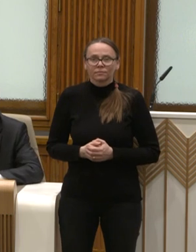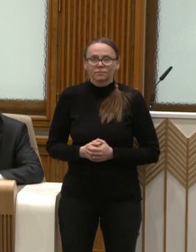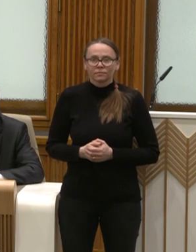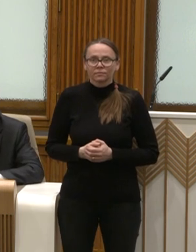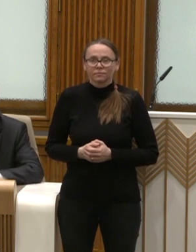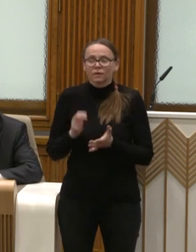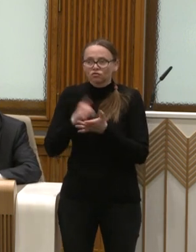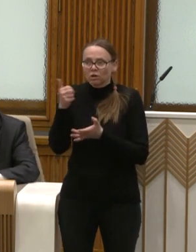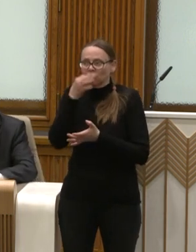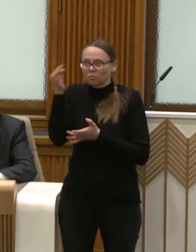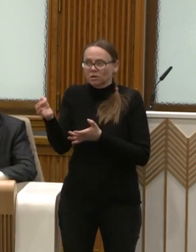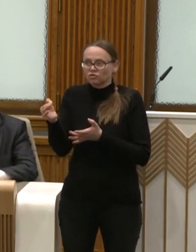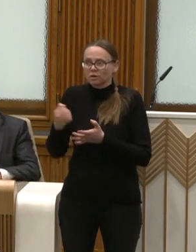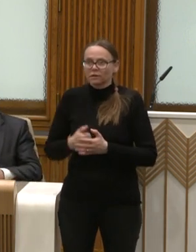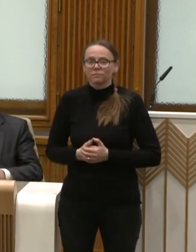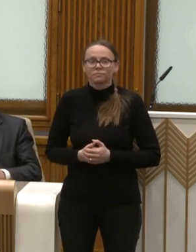Še eno vprašanje.